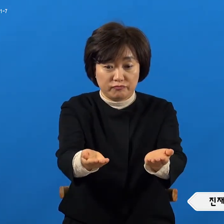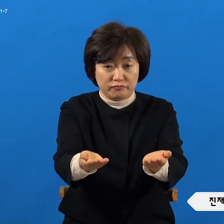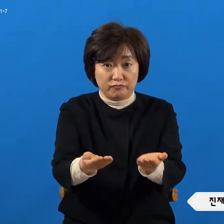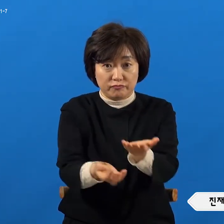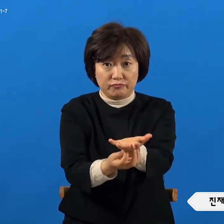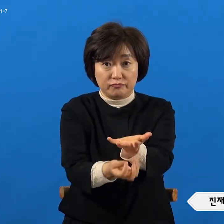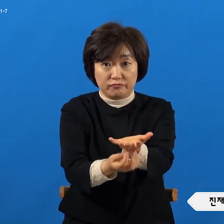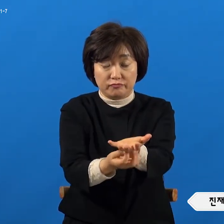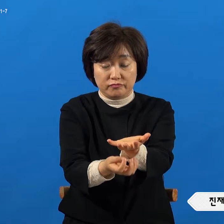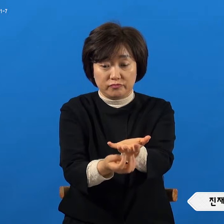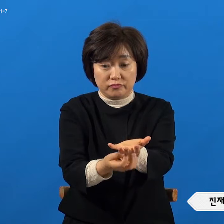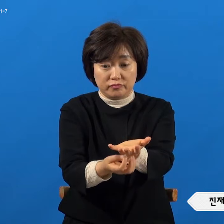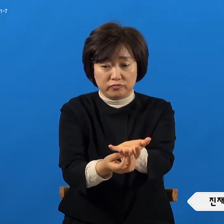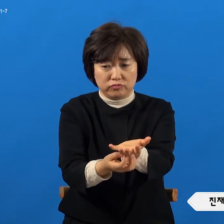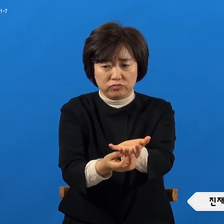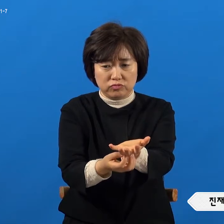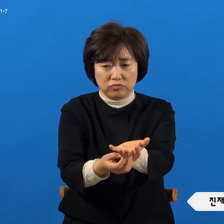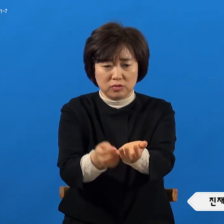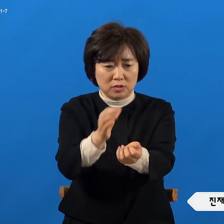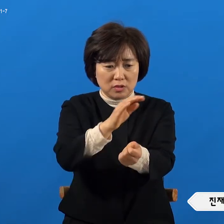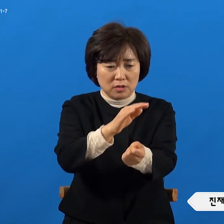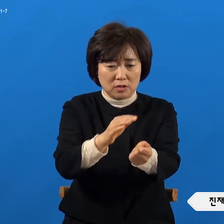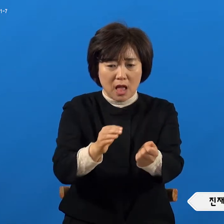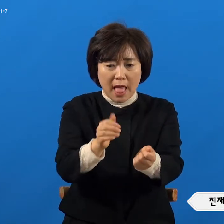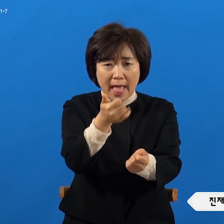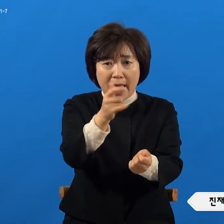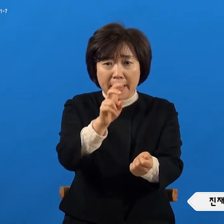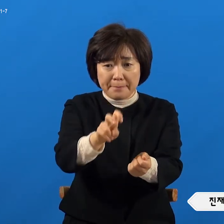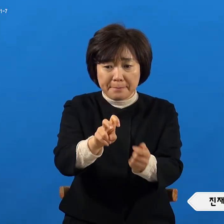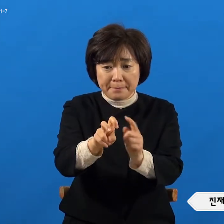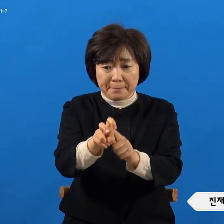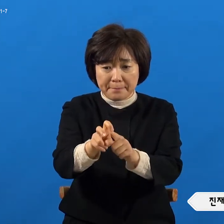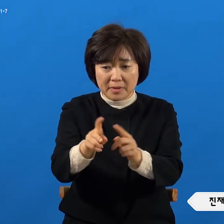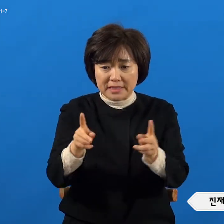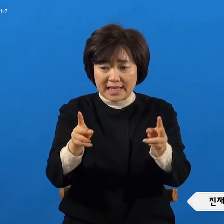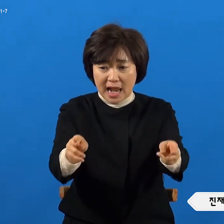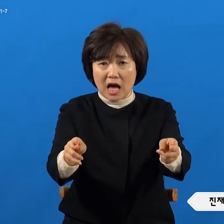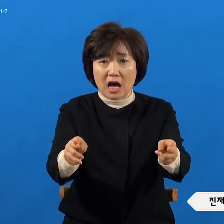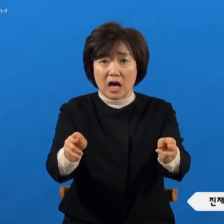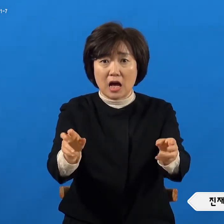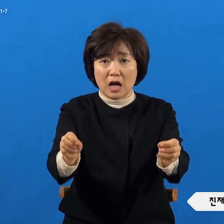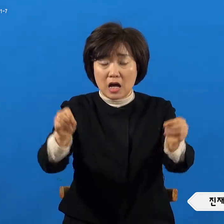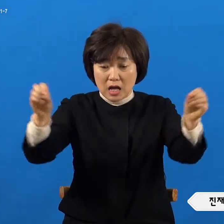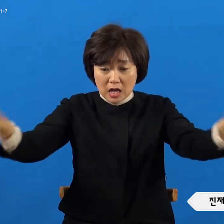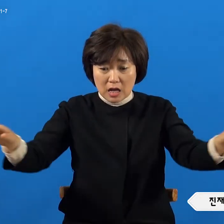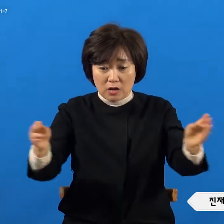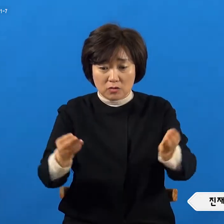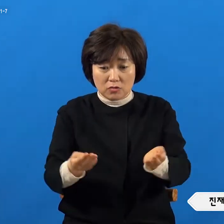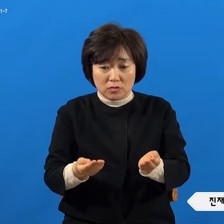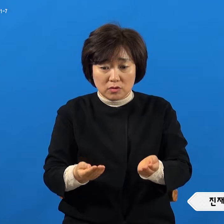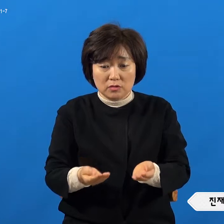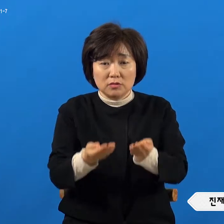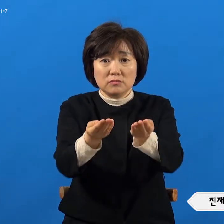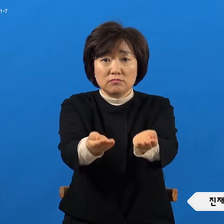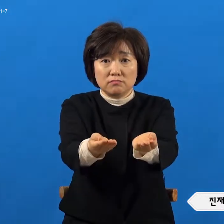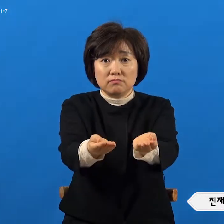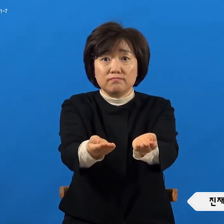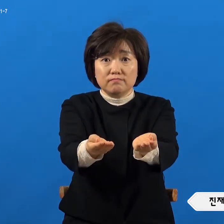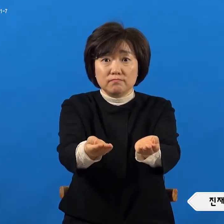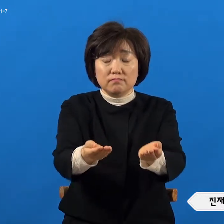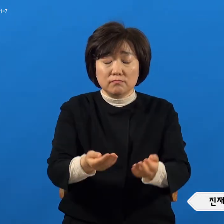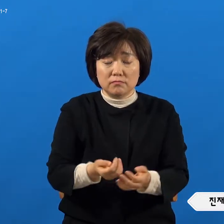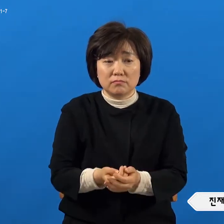굽습니다. 그래서 딸아이가 묻습니다. 엄마에게 왜 햄을 구울 때마다 양쪽 끝을 자르냐고